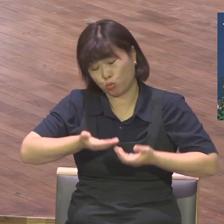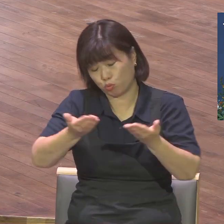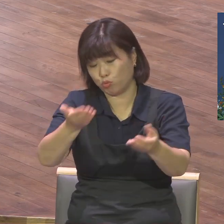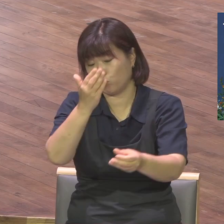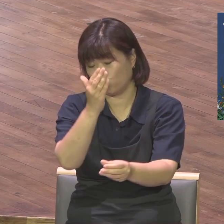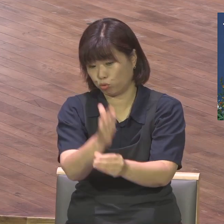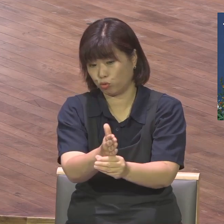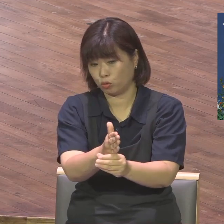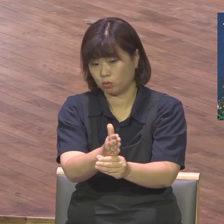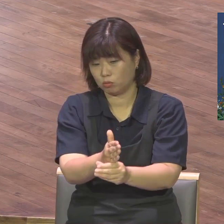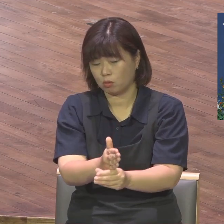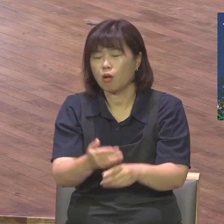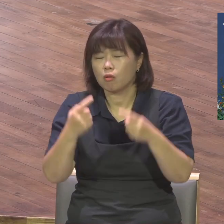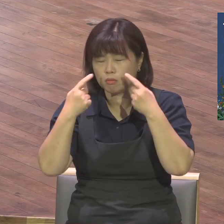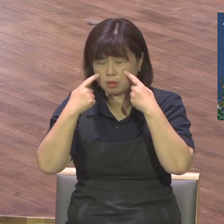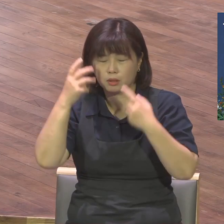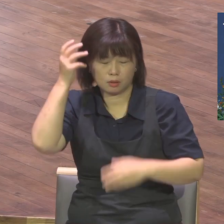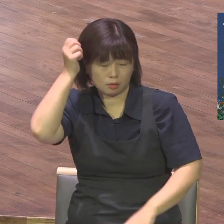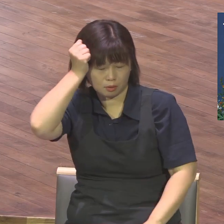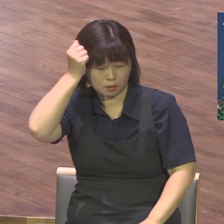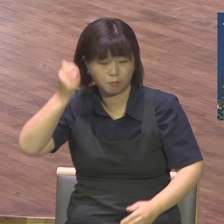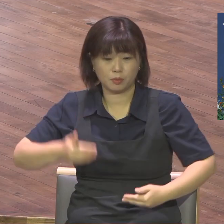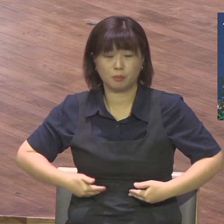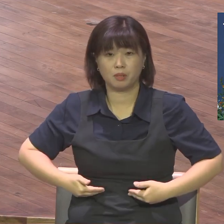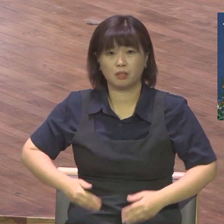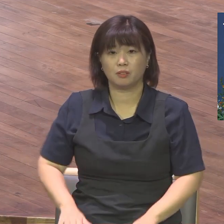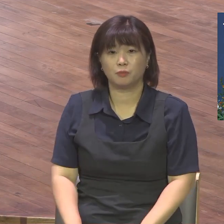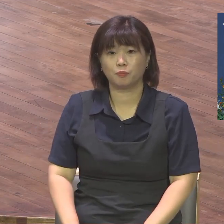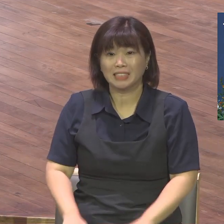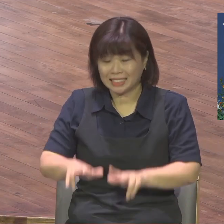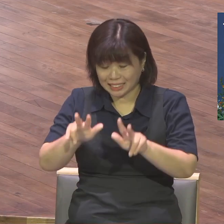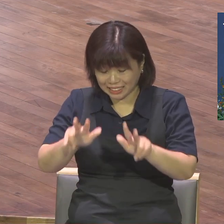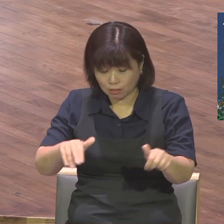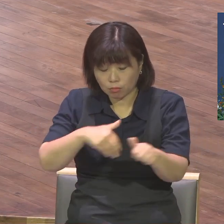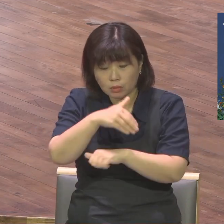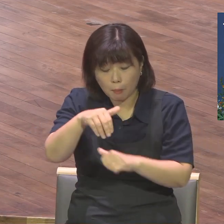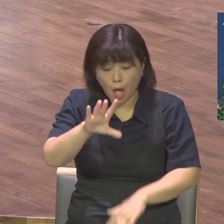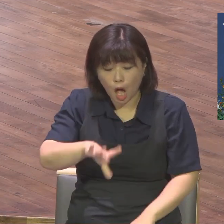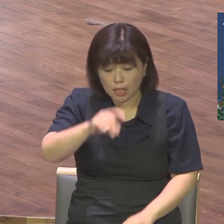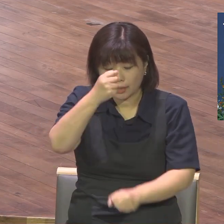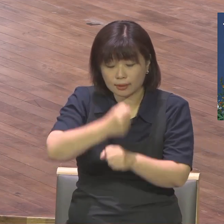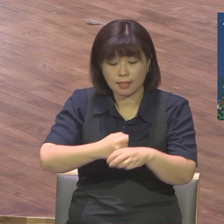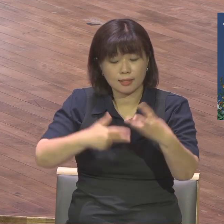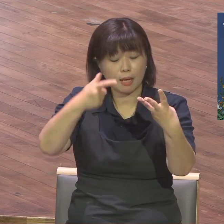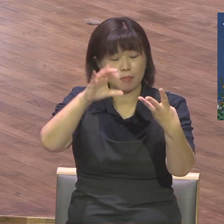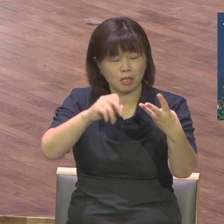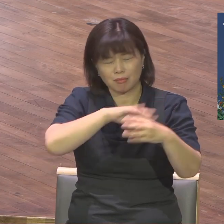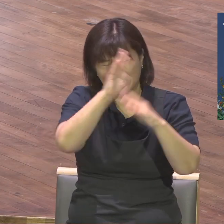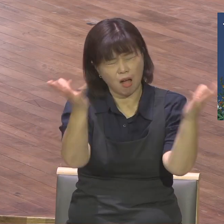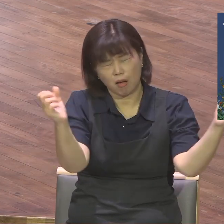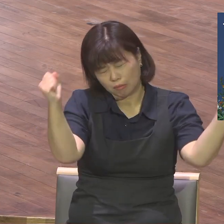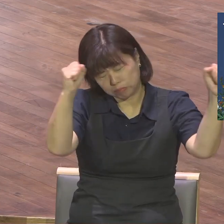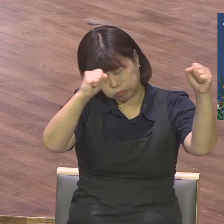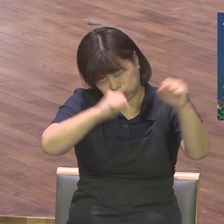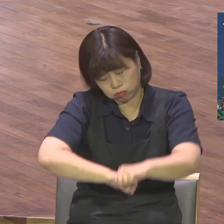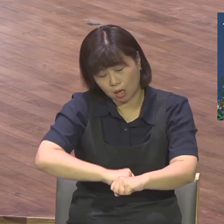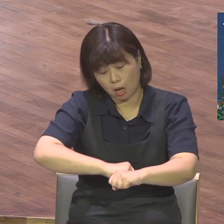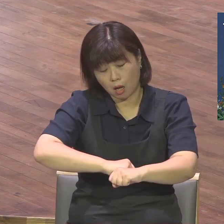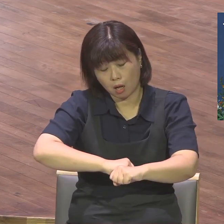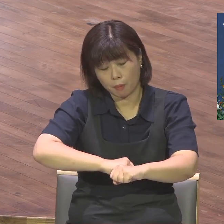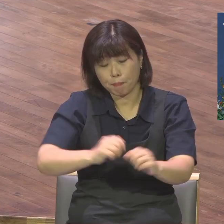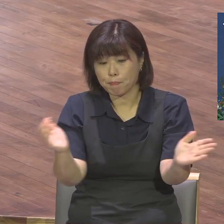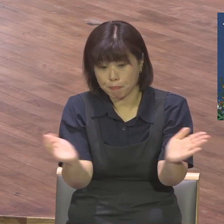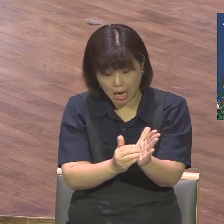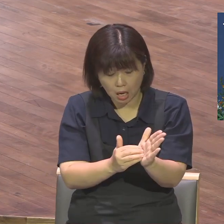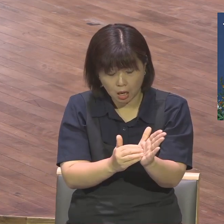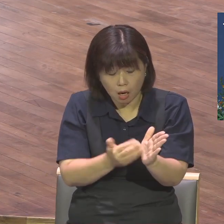창세기 3장 이 험악한 세상, 그릇과시 언약을 붙잡은 이 그루터기 남은 자들이 있기 때문에